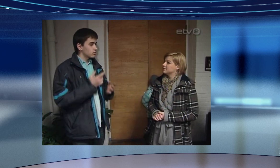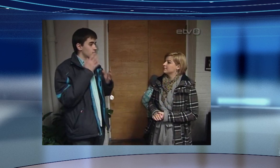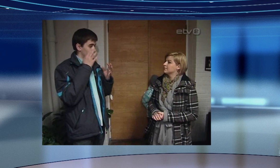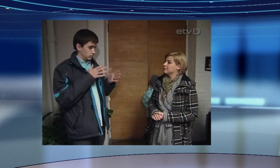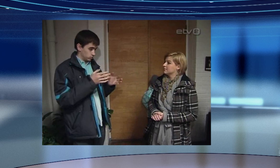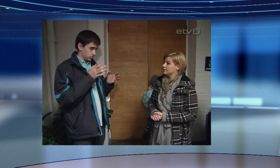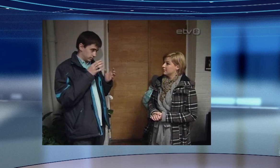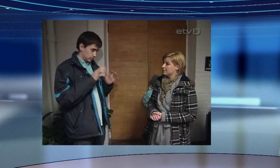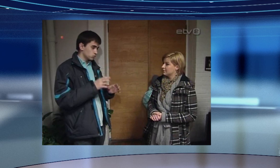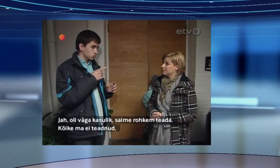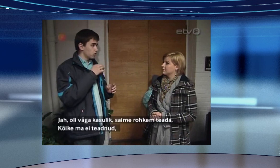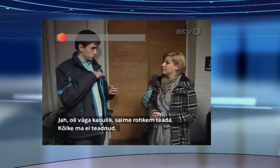sõidate taga, mõtetes lugega